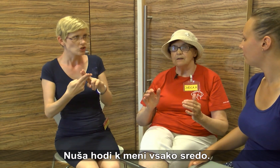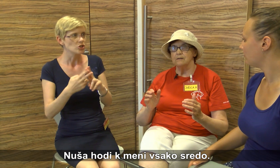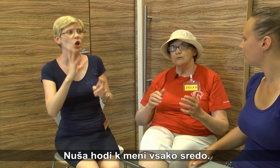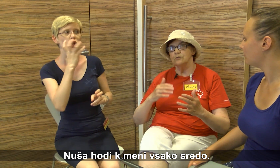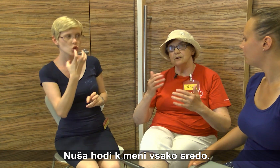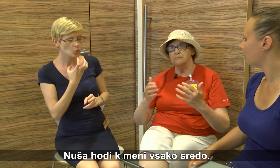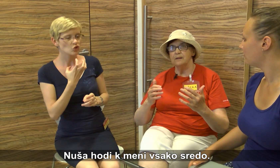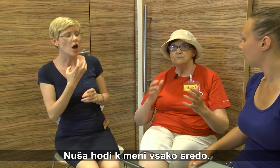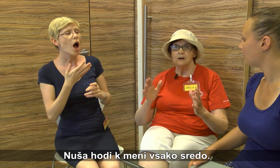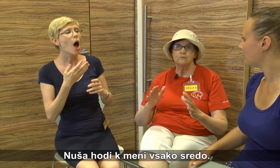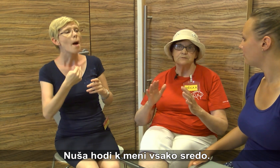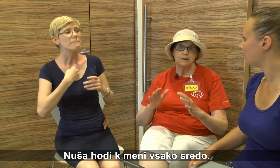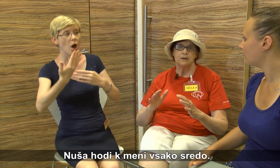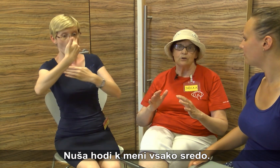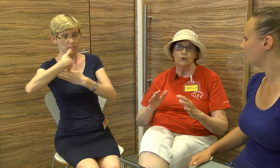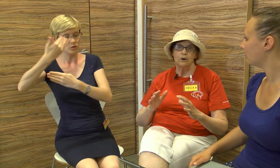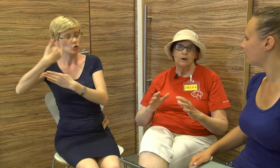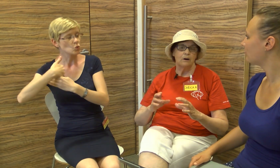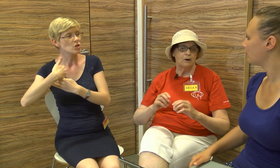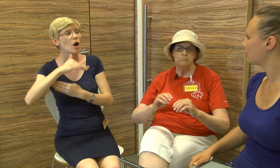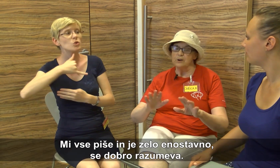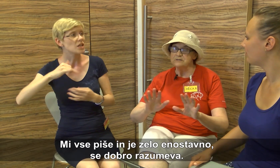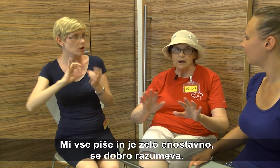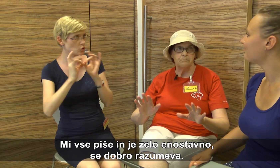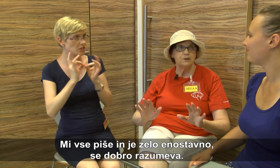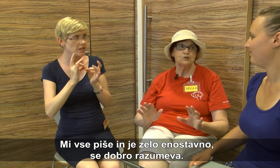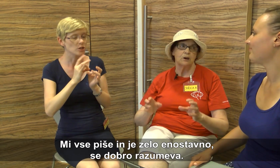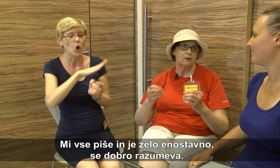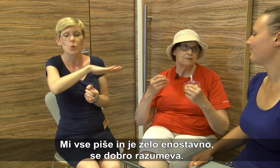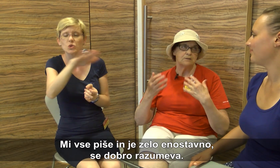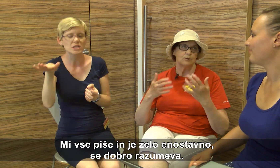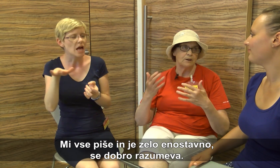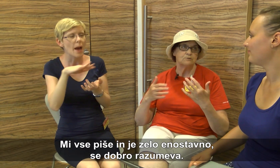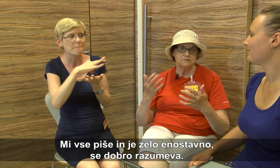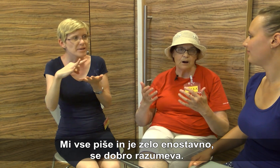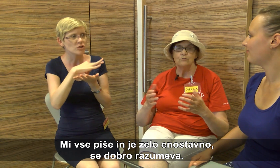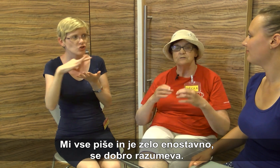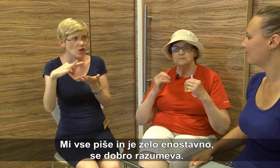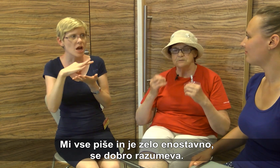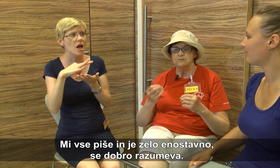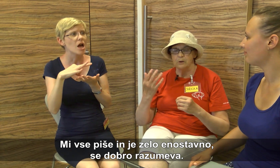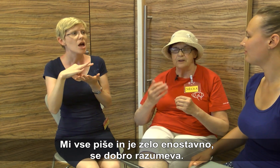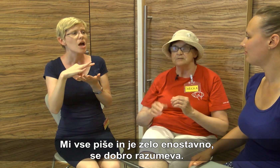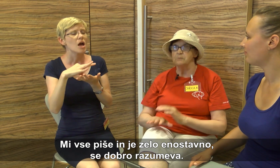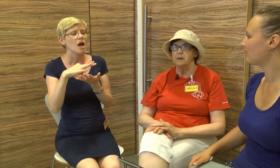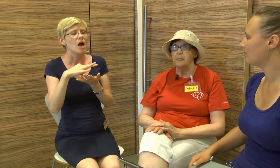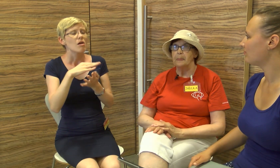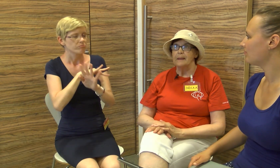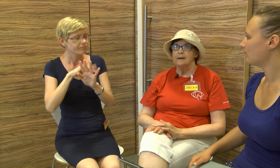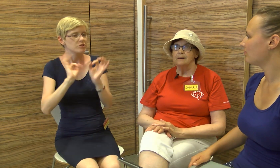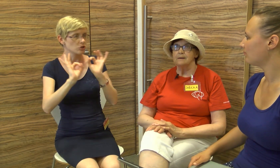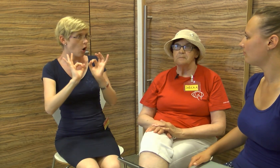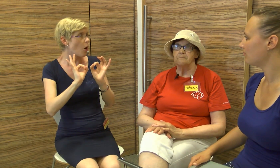Nuša hodi k meni vsako sredo, mi vse piše in je zelo enostavno, se dobro razumela.